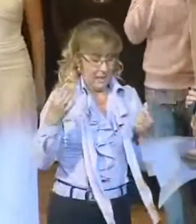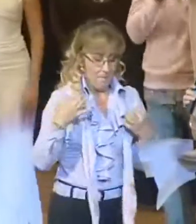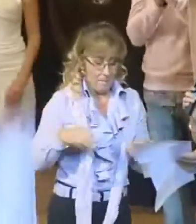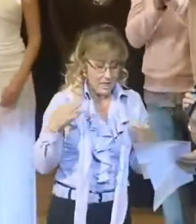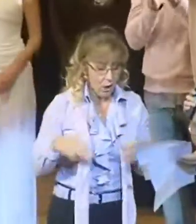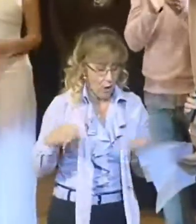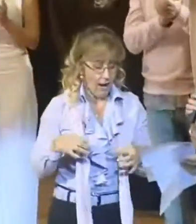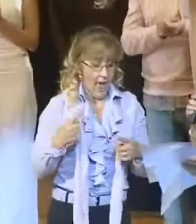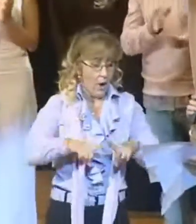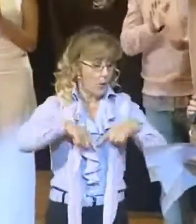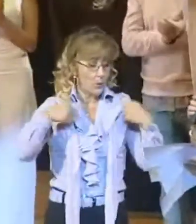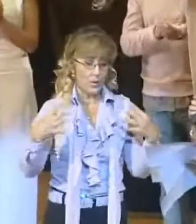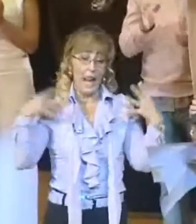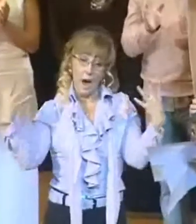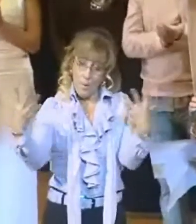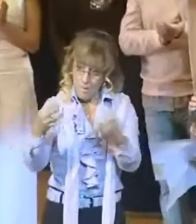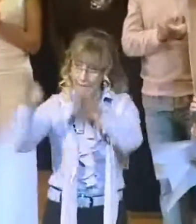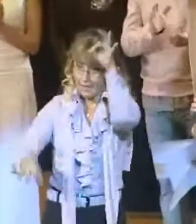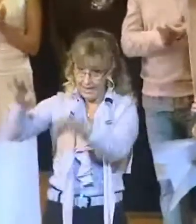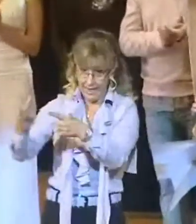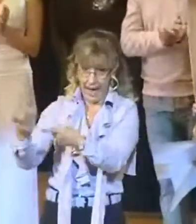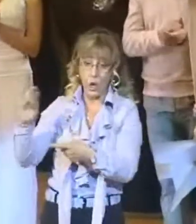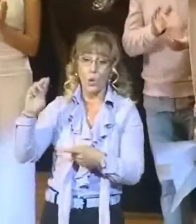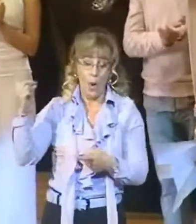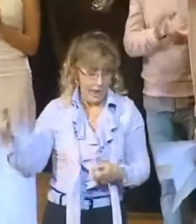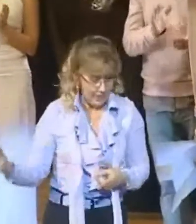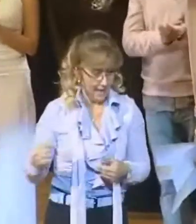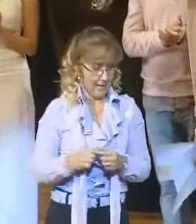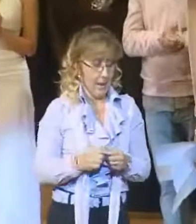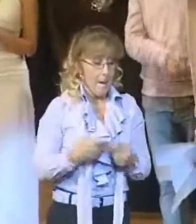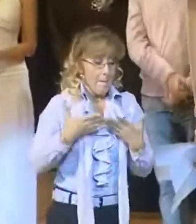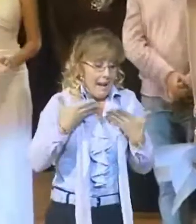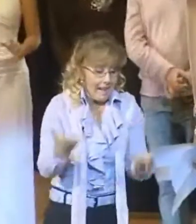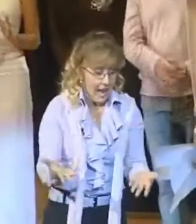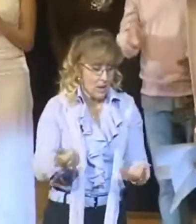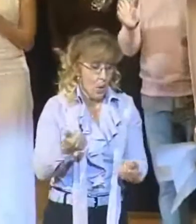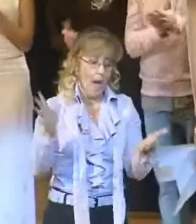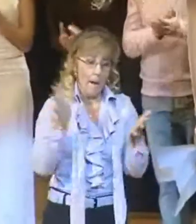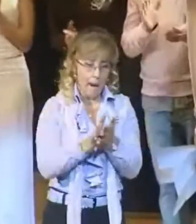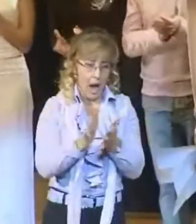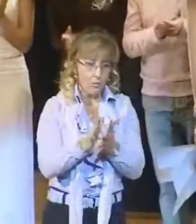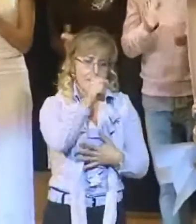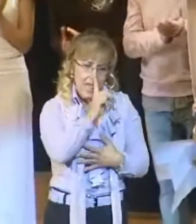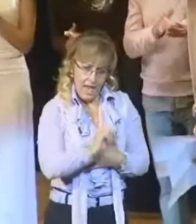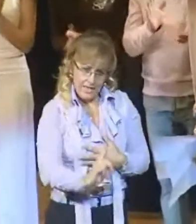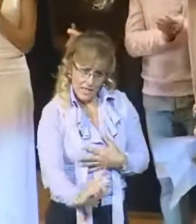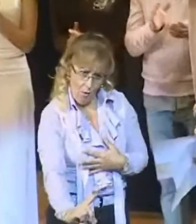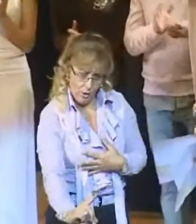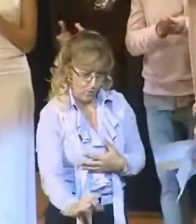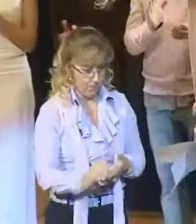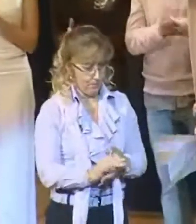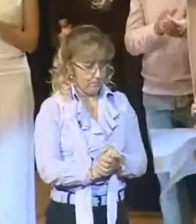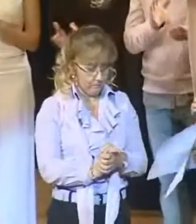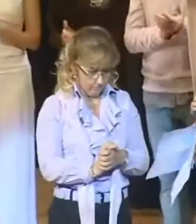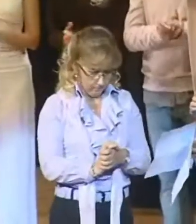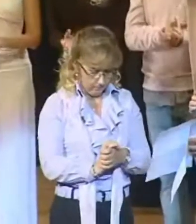sei una splendida persona e con te tutta la compagnia Duende. Vi meritate un